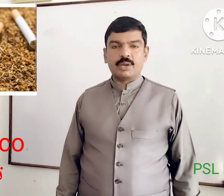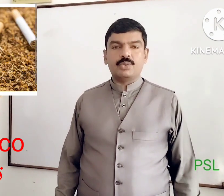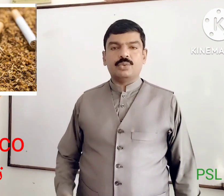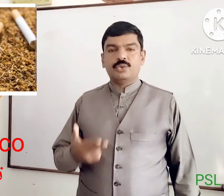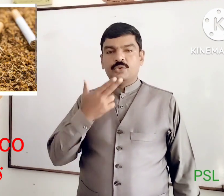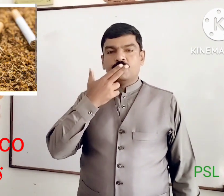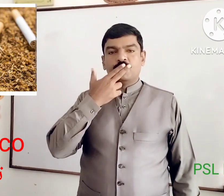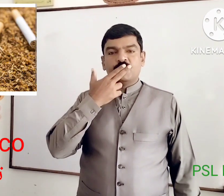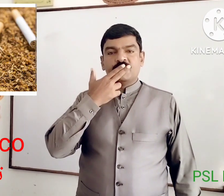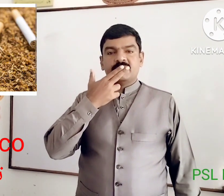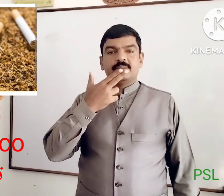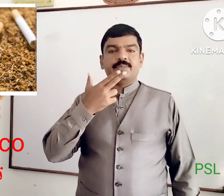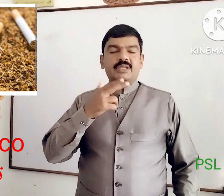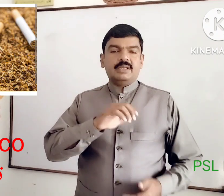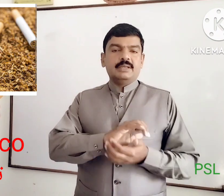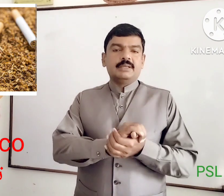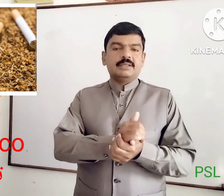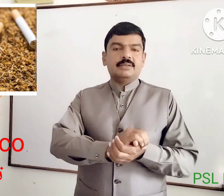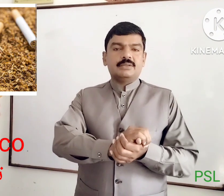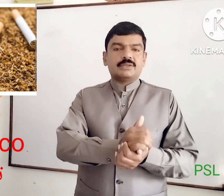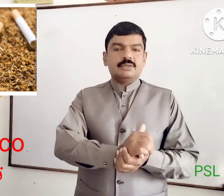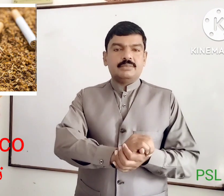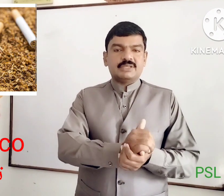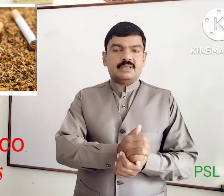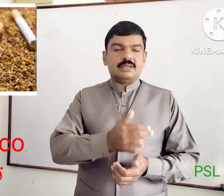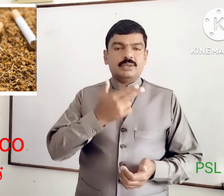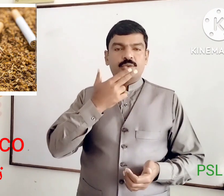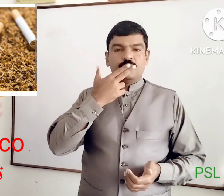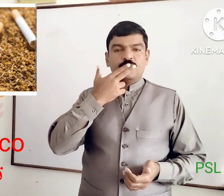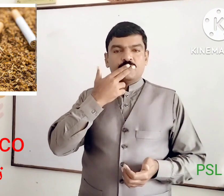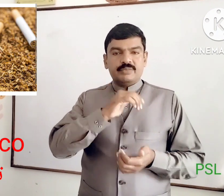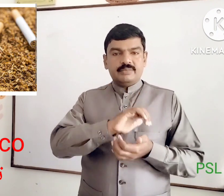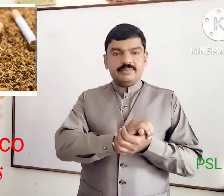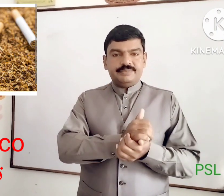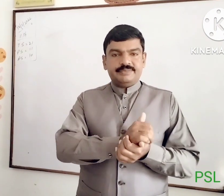तंबाकू पीना और उसका मसला